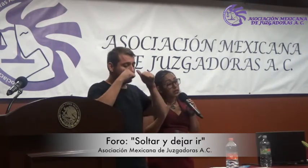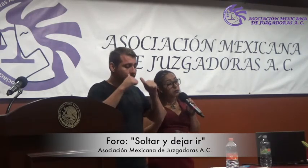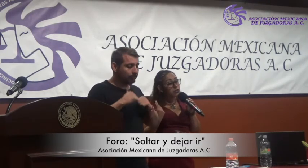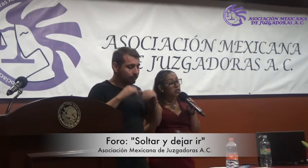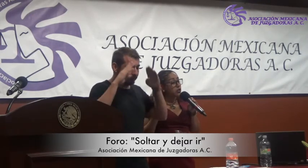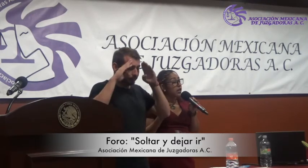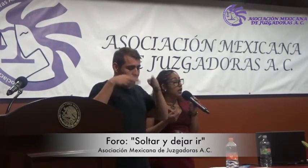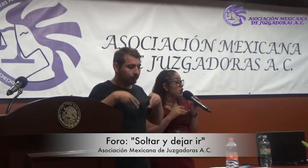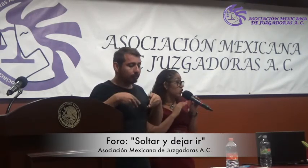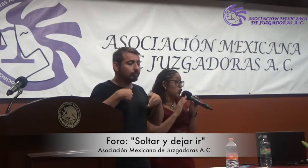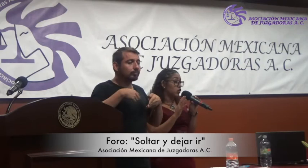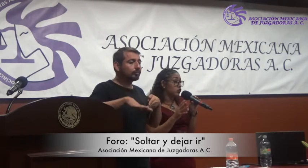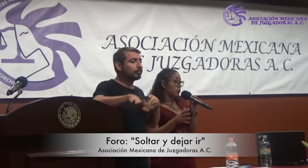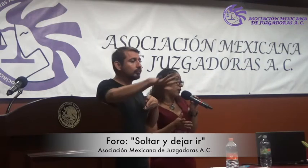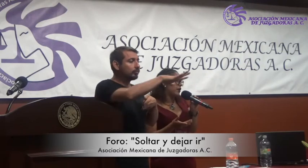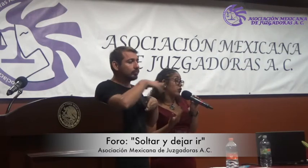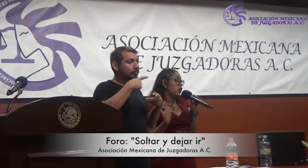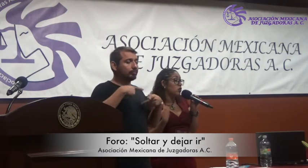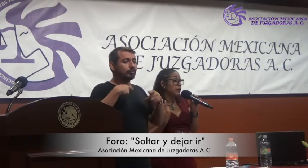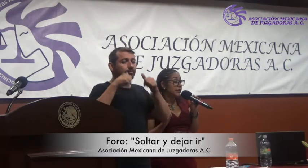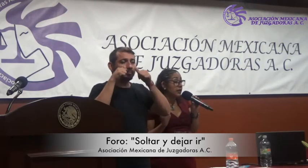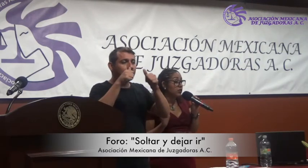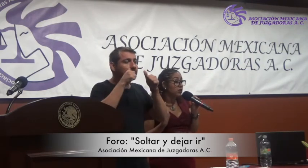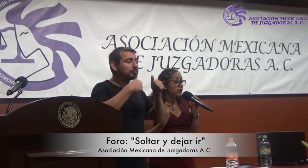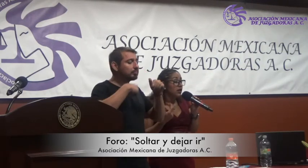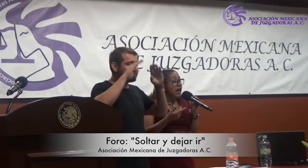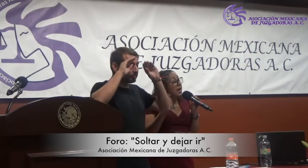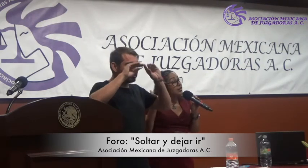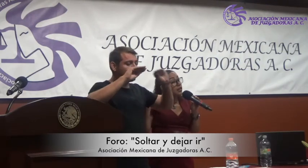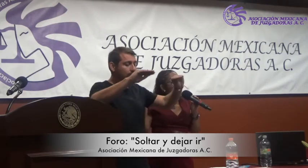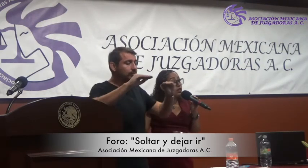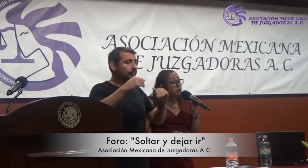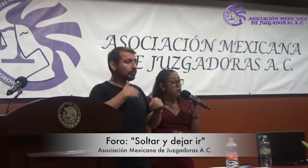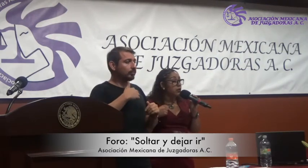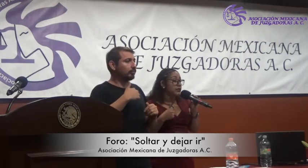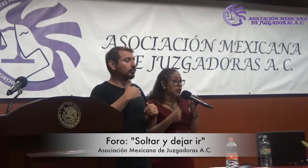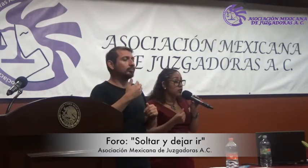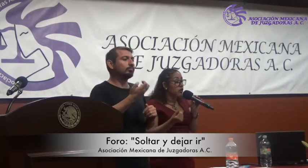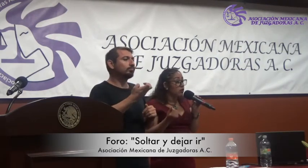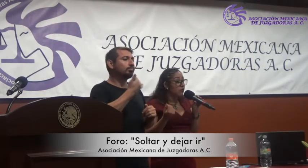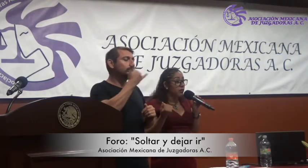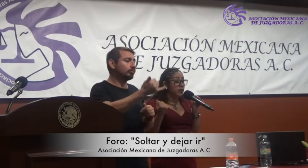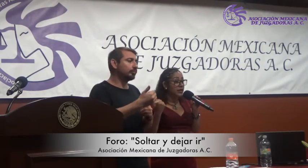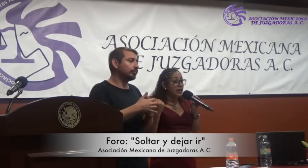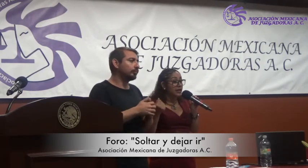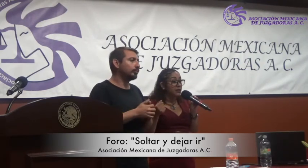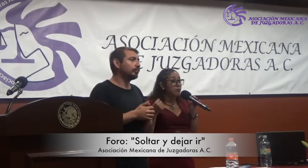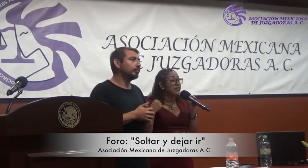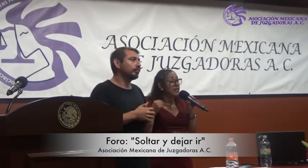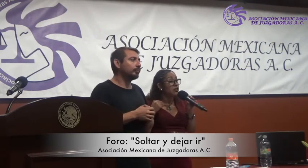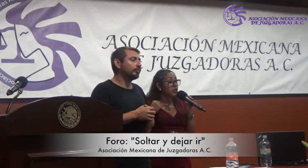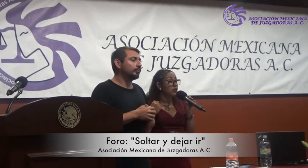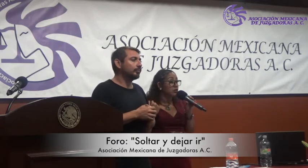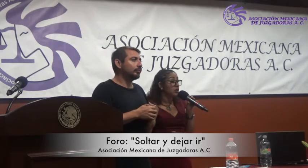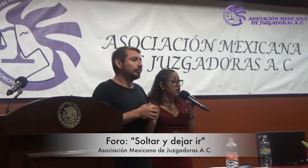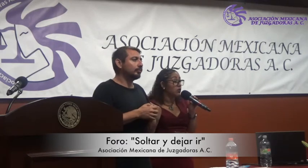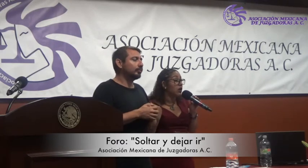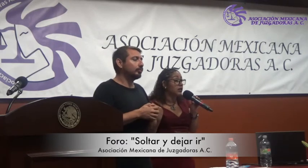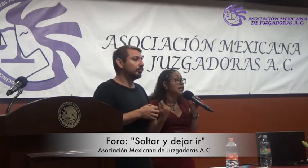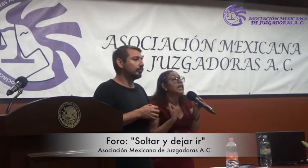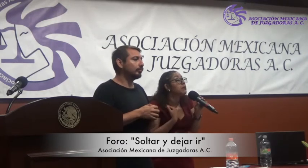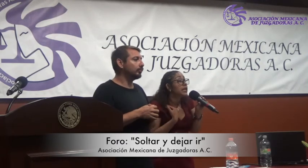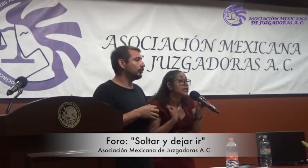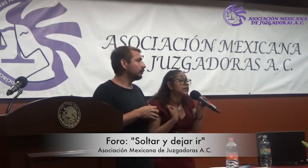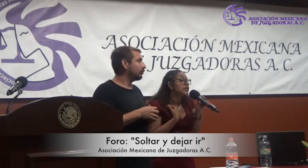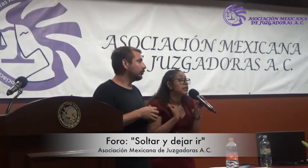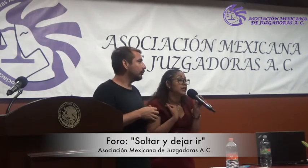que en este proceso en el que yo no supero y yo no me sano, alrededor de mí puede estar toda una familia pasando situaciones